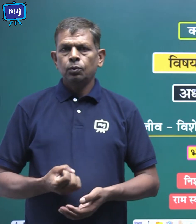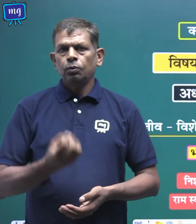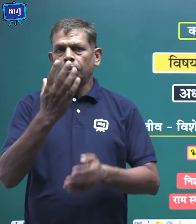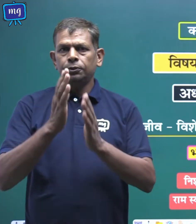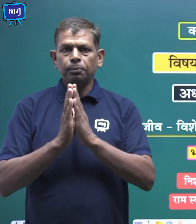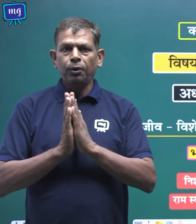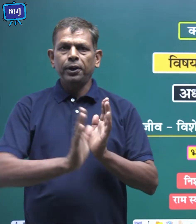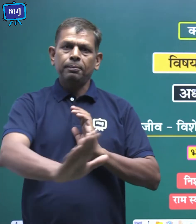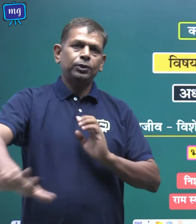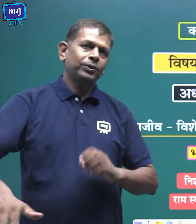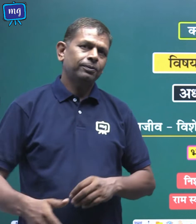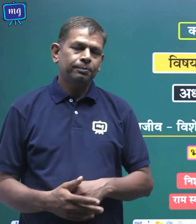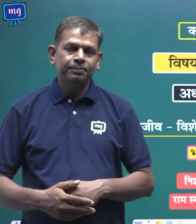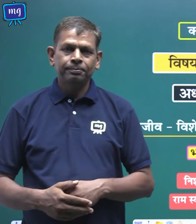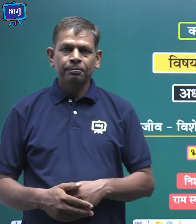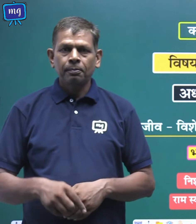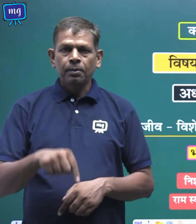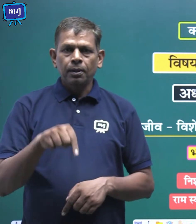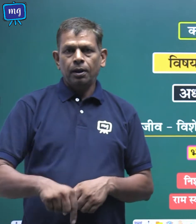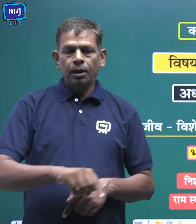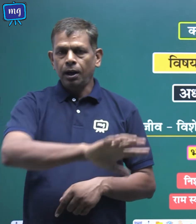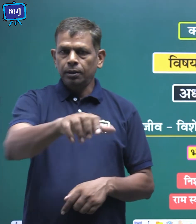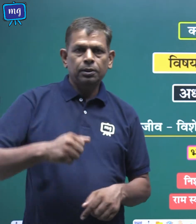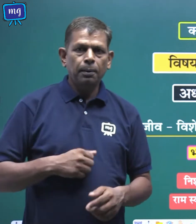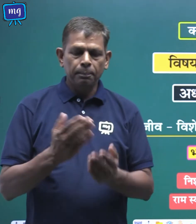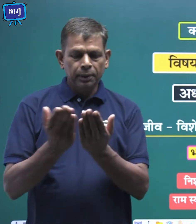गुड मॉर्निंग बच्चों। आज हम पढ़ेंगे